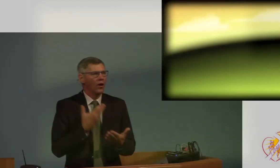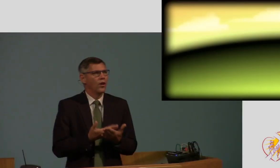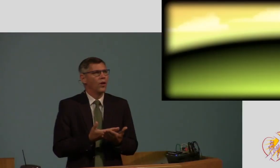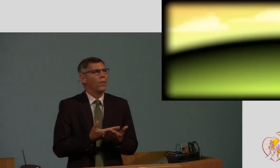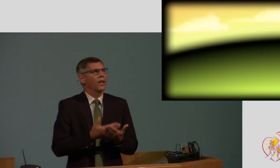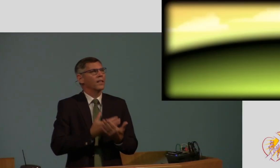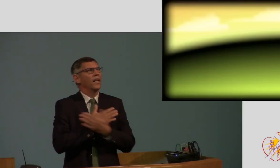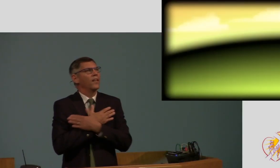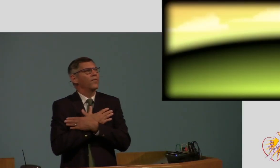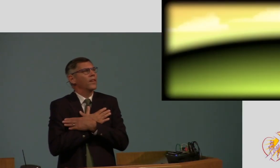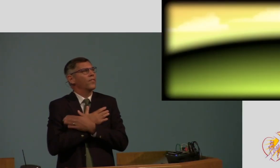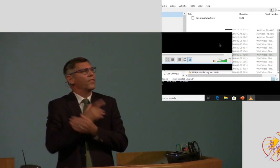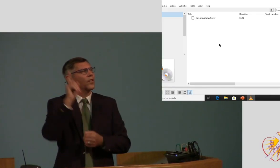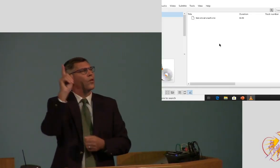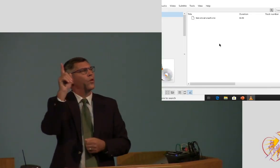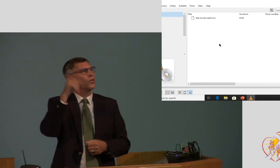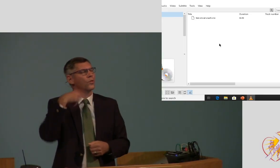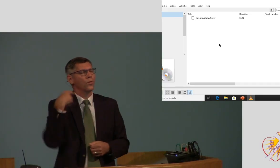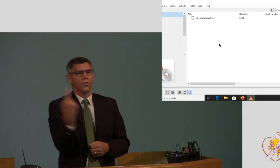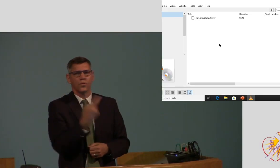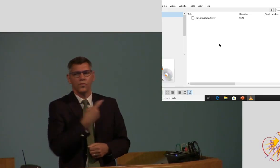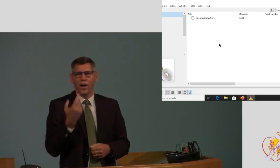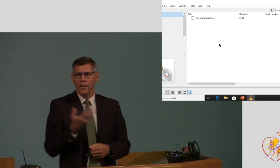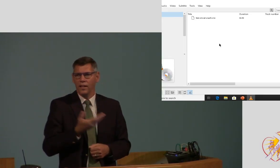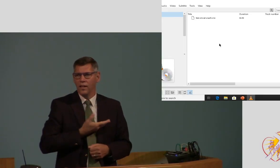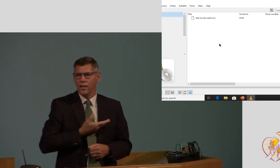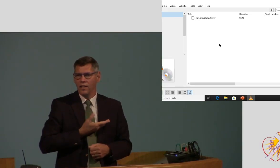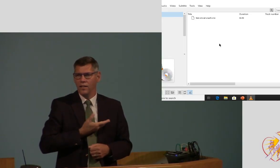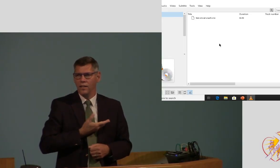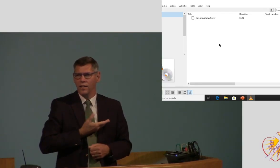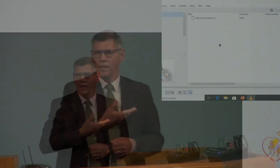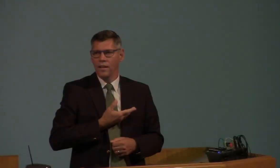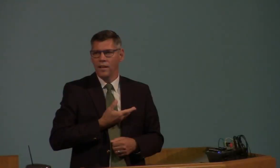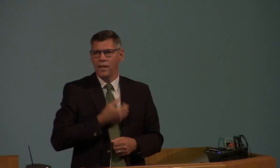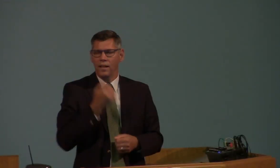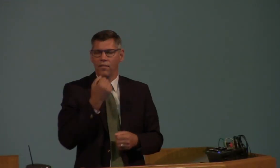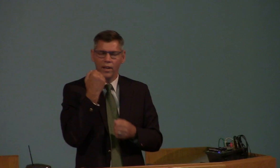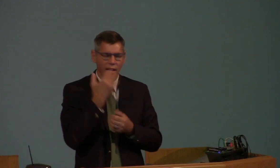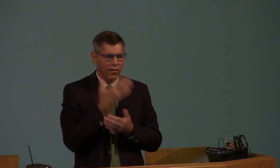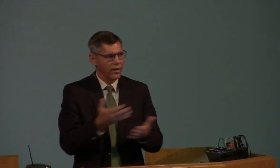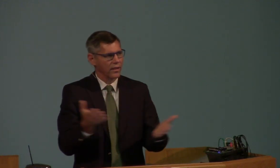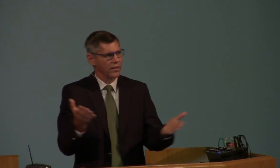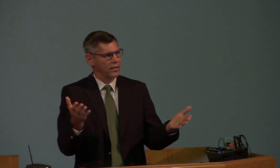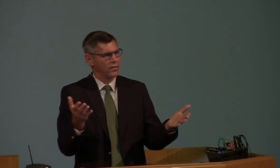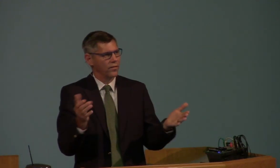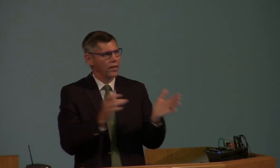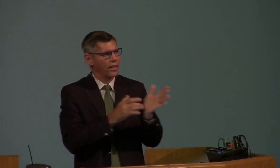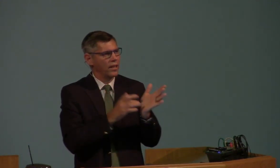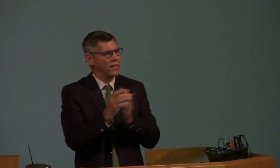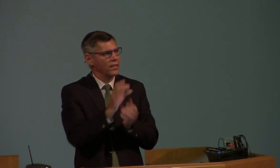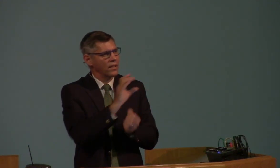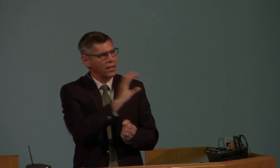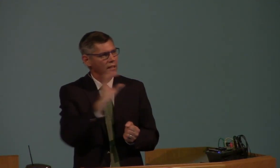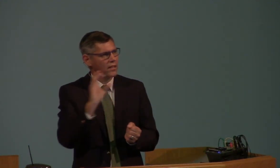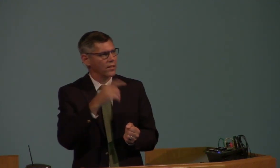Mag die liefde van God ons Vader en die vergifnis van Jesus Christus